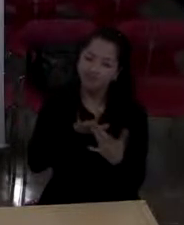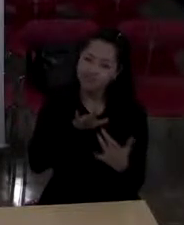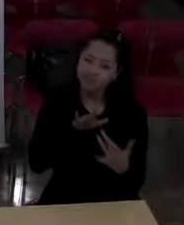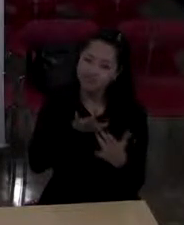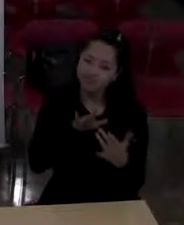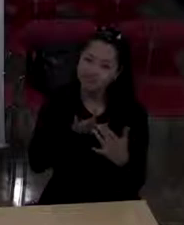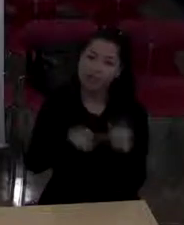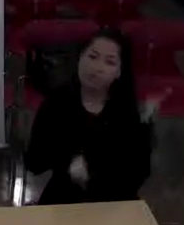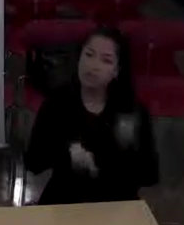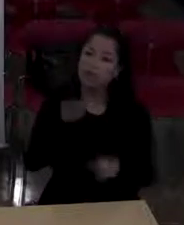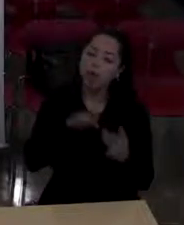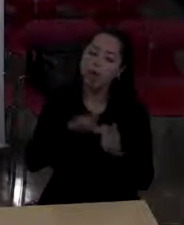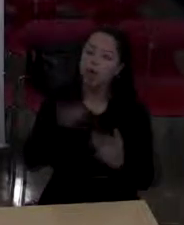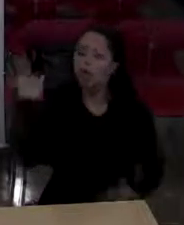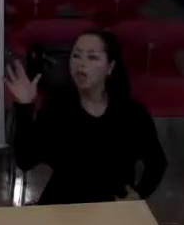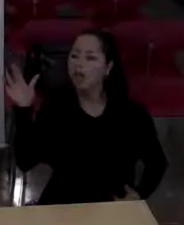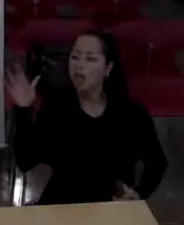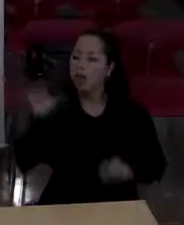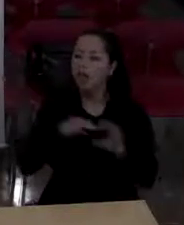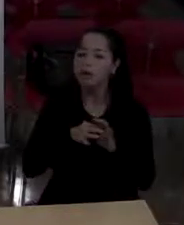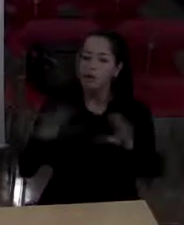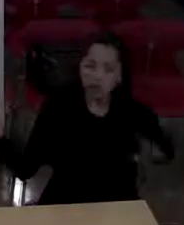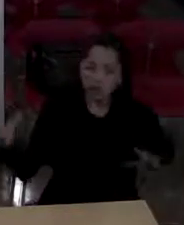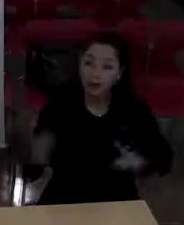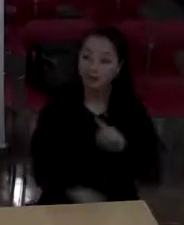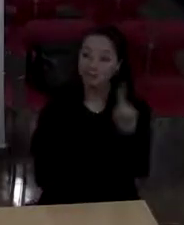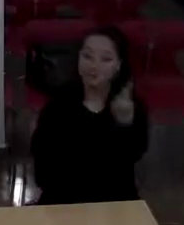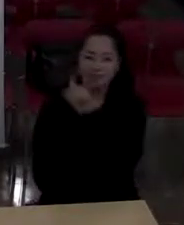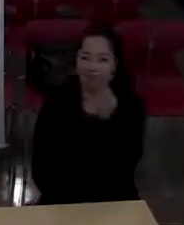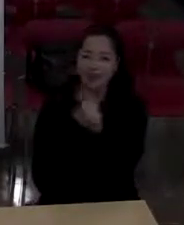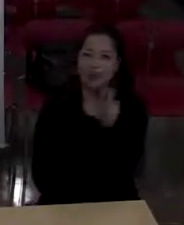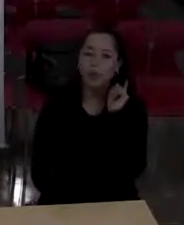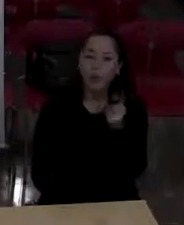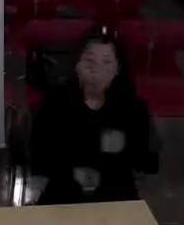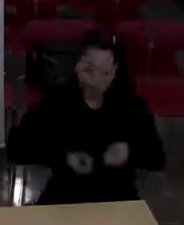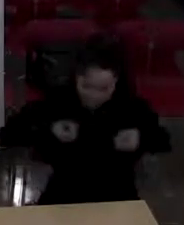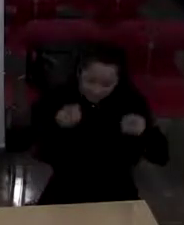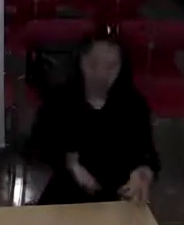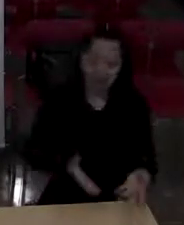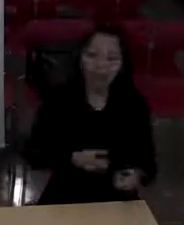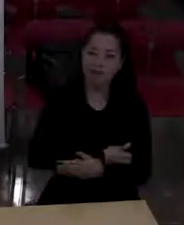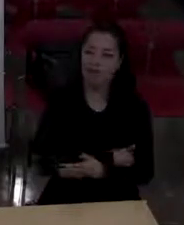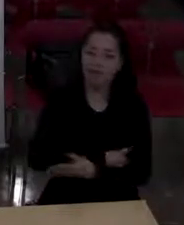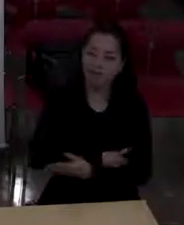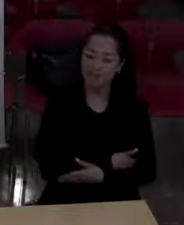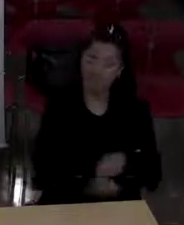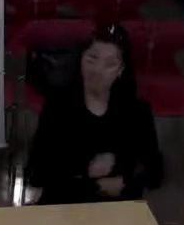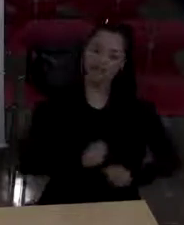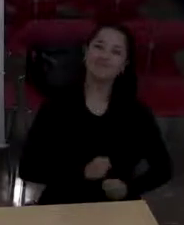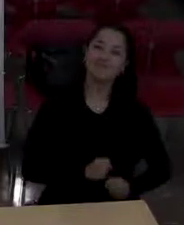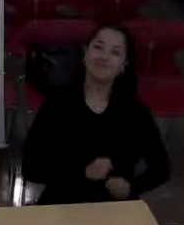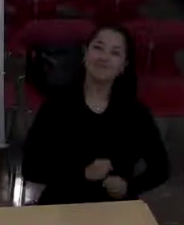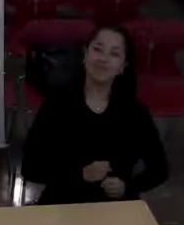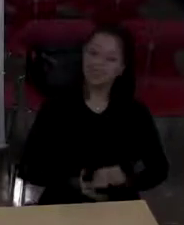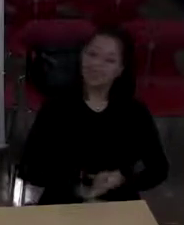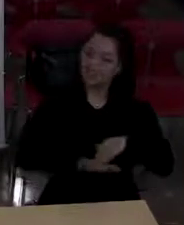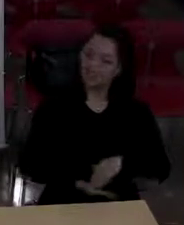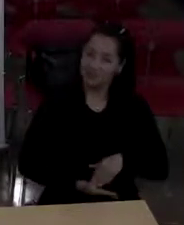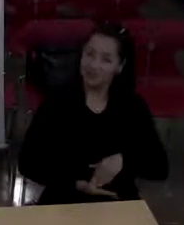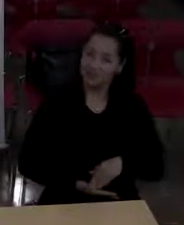afectivo que le va a ofrecer a ese bebé estar seguro, estar aprobado y estar dispuesto a poder participar